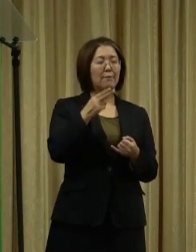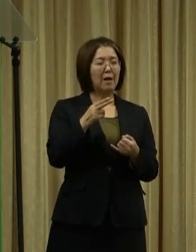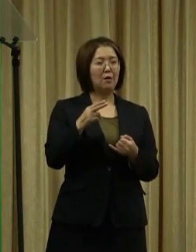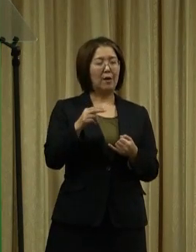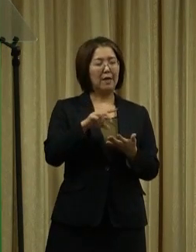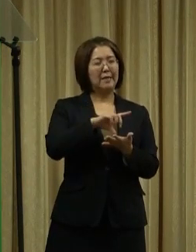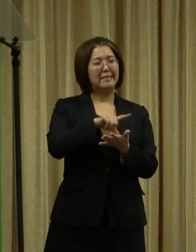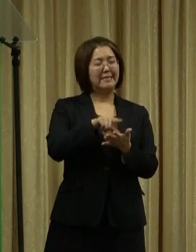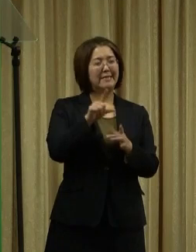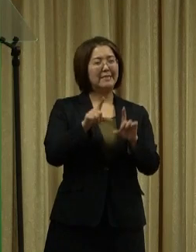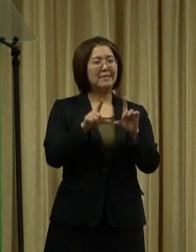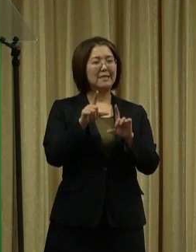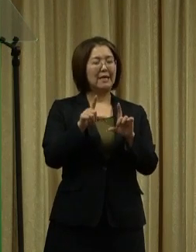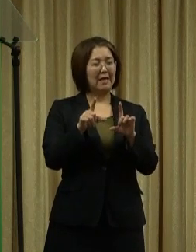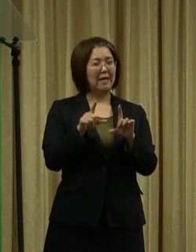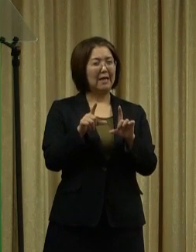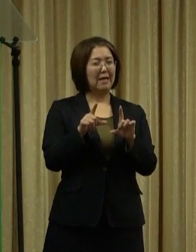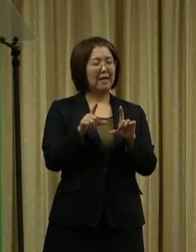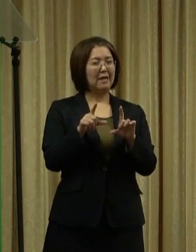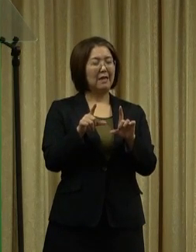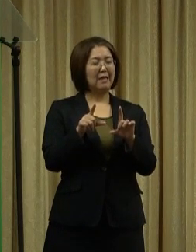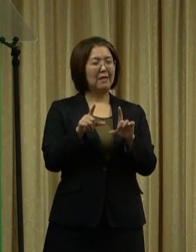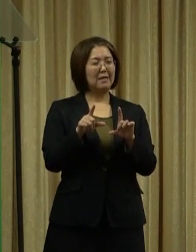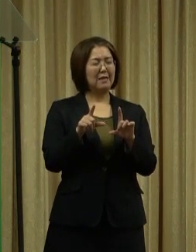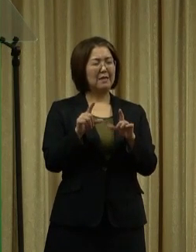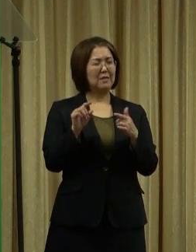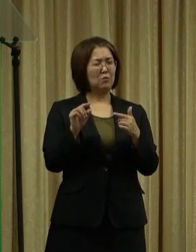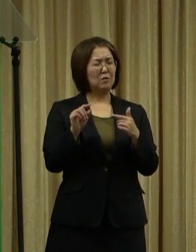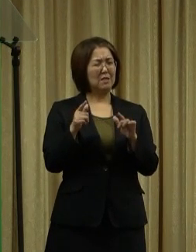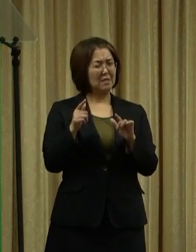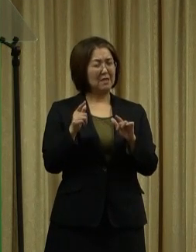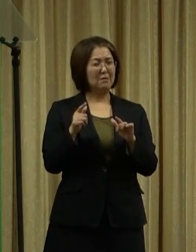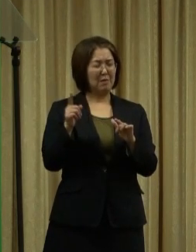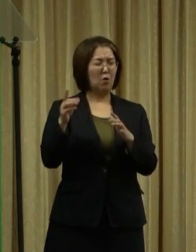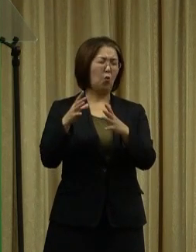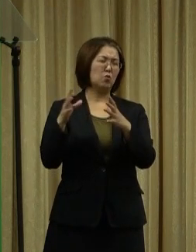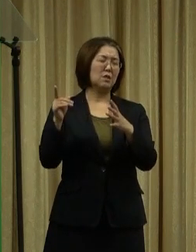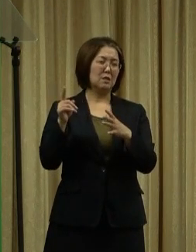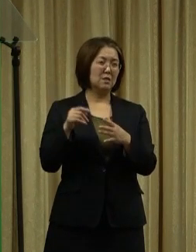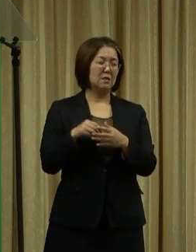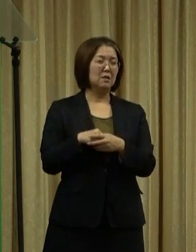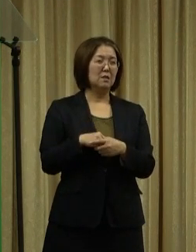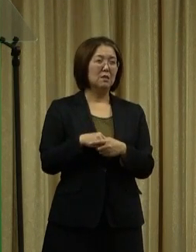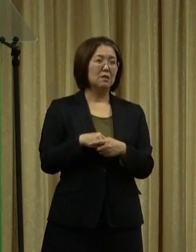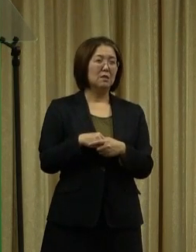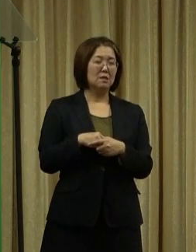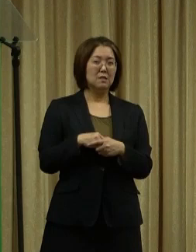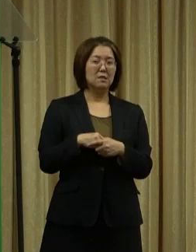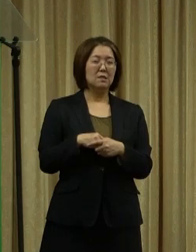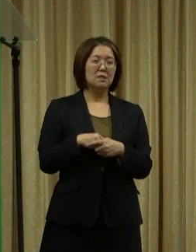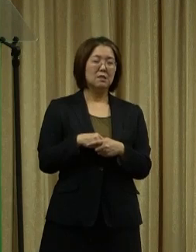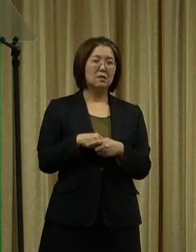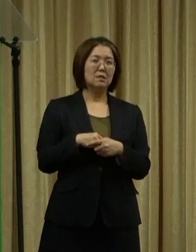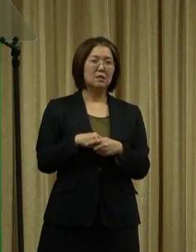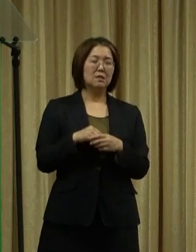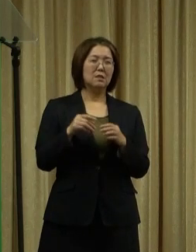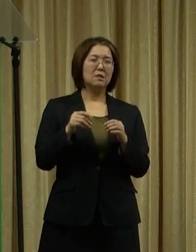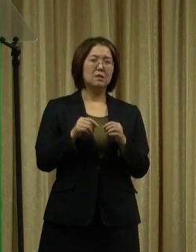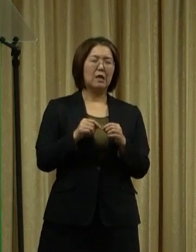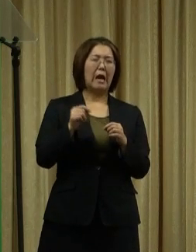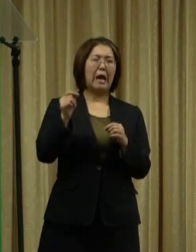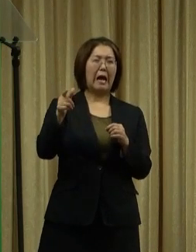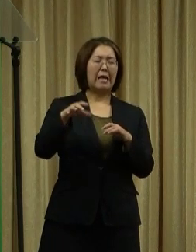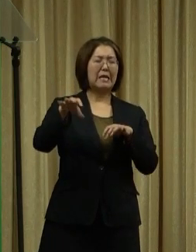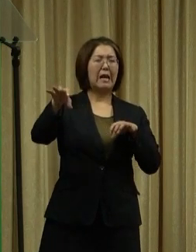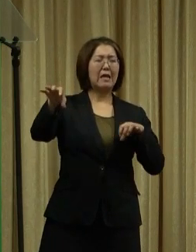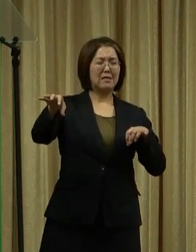に、まあ、ちょっと違う、まあ、かなり大きいですよね。それからあのかなり離れた